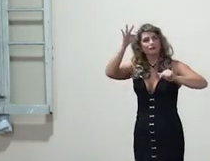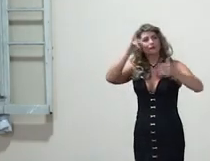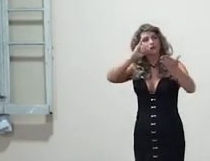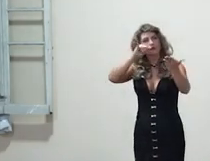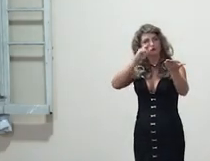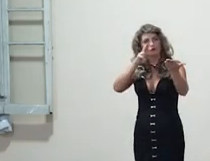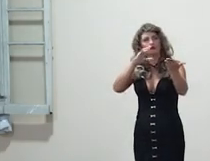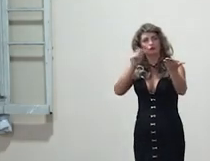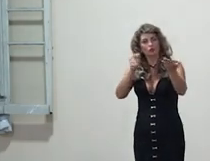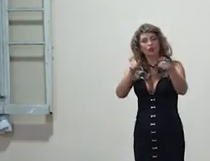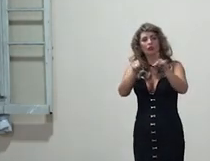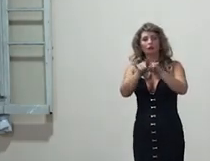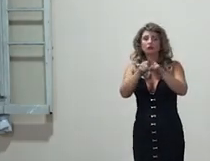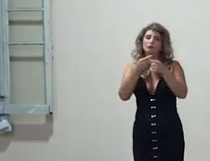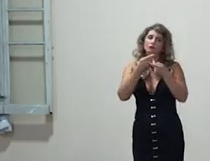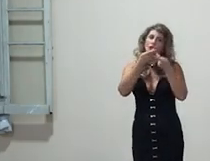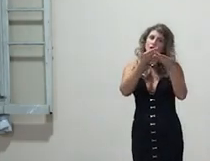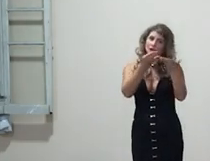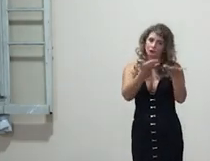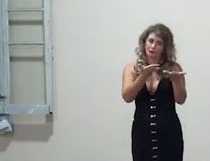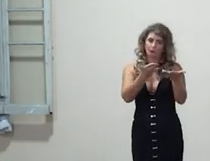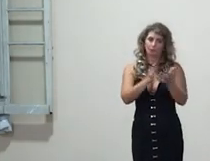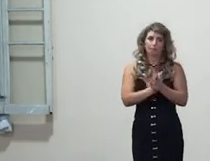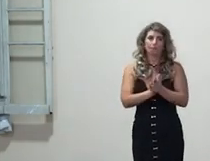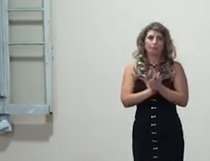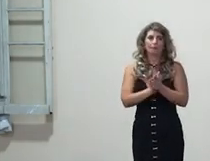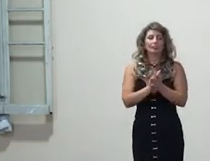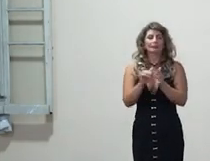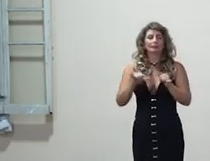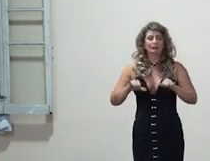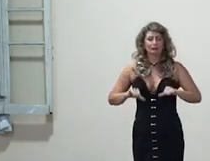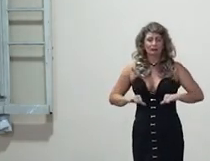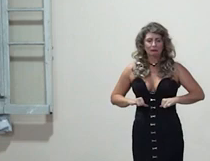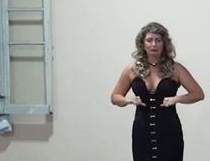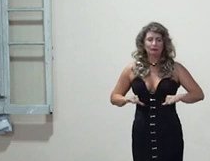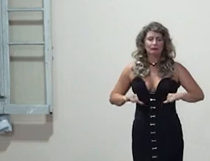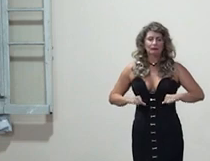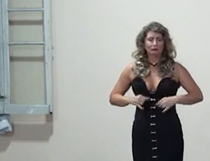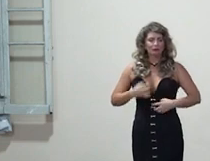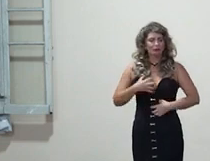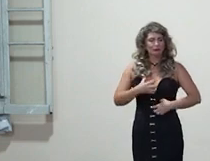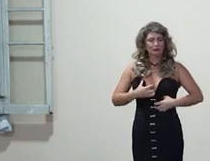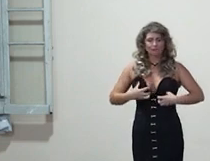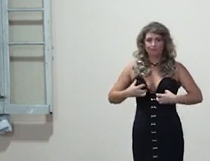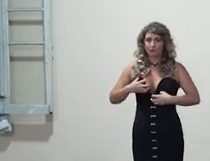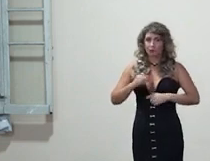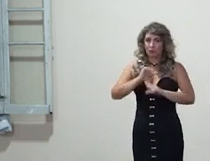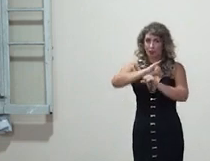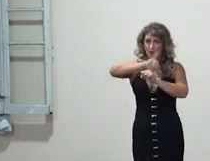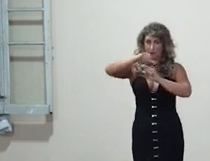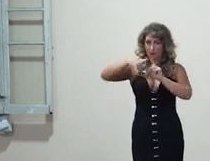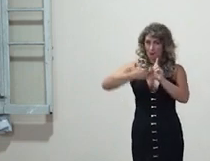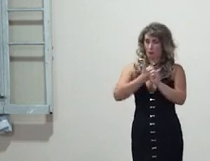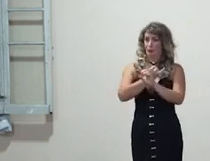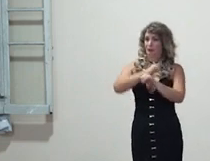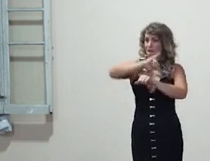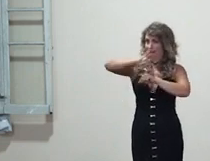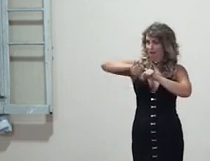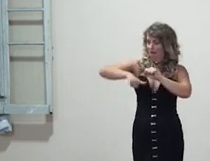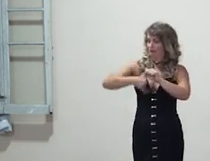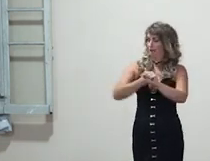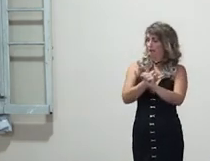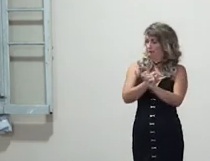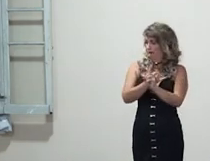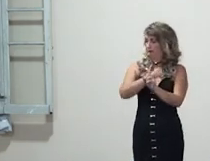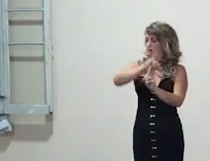falar isso para você também, a gente sofre. Sofre, inclusive, bullying, que hoje em dia a